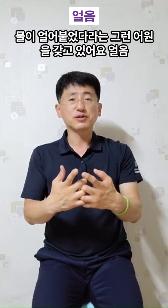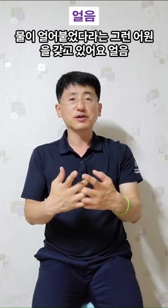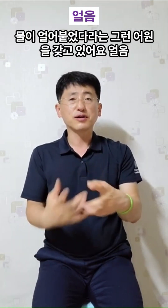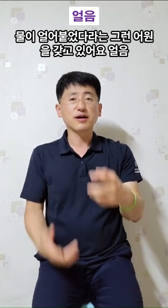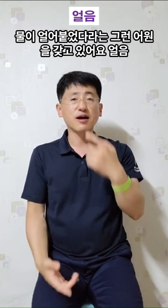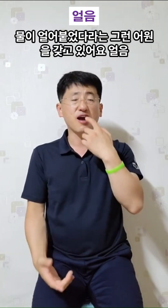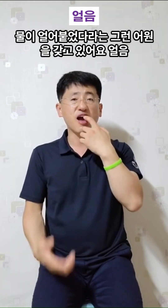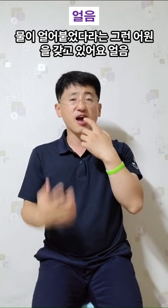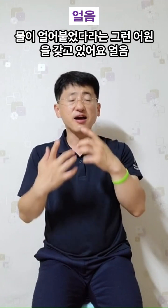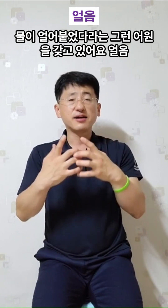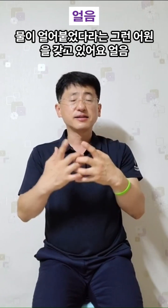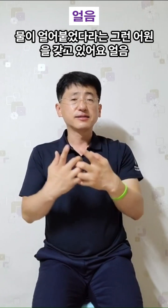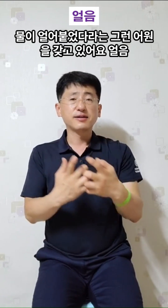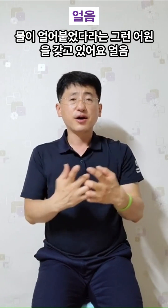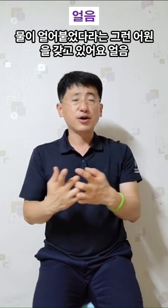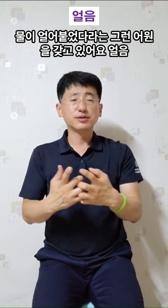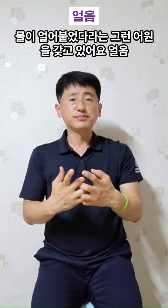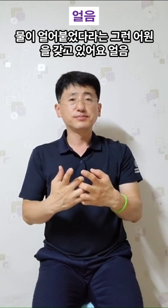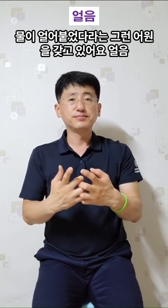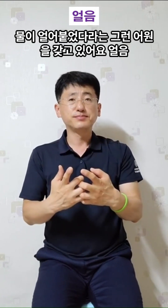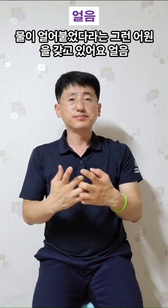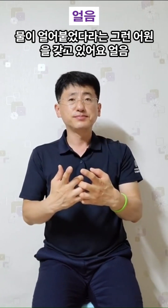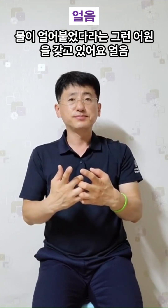있어요. 얼음.